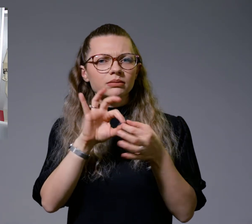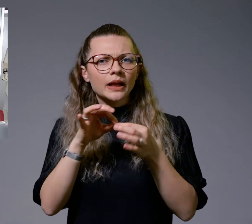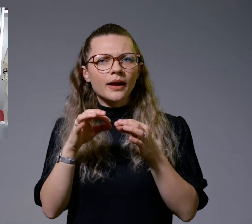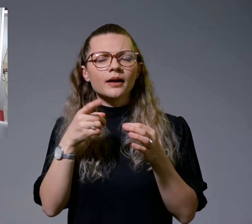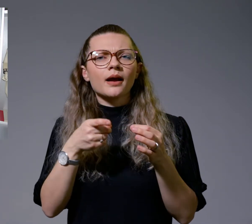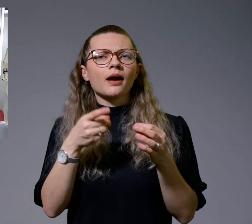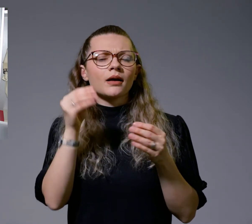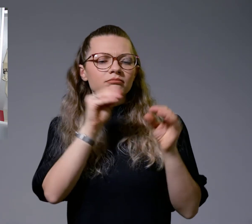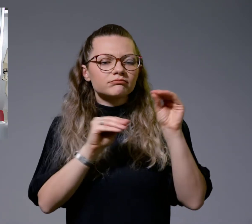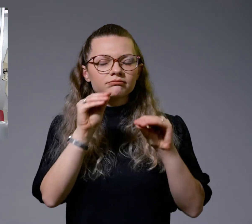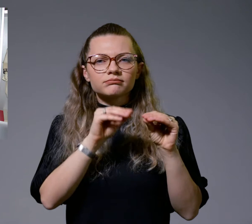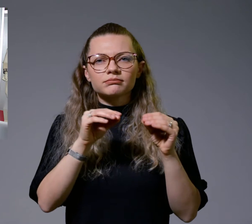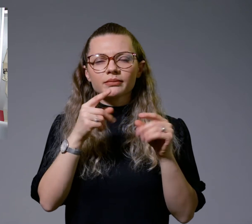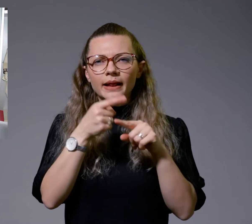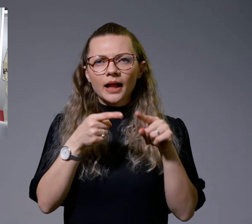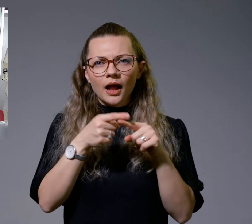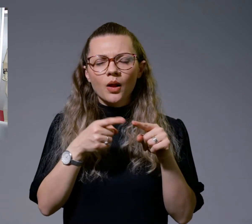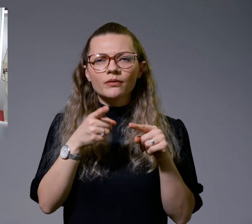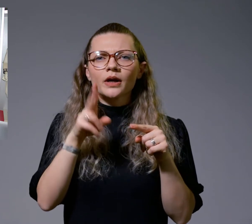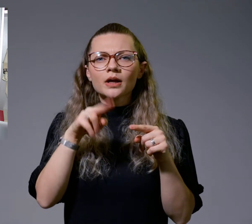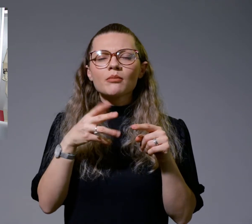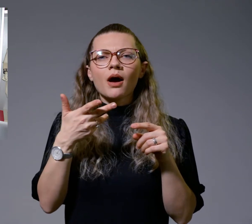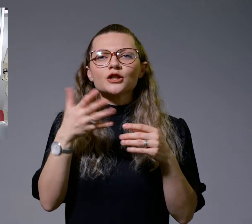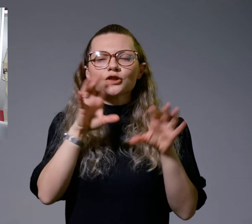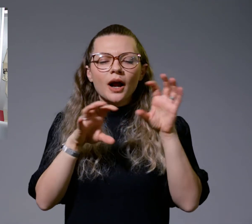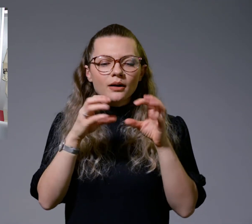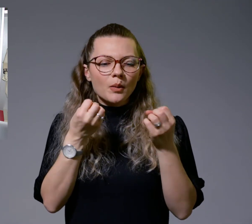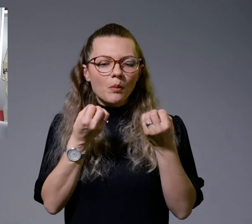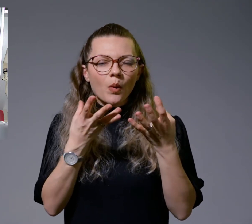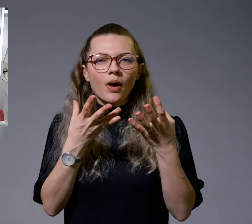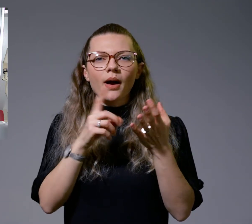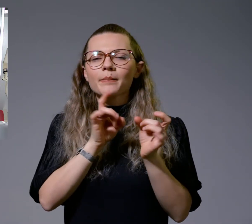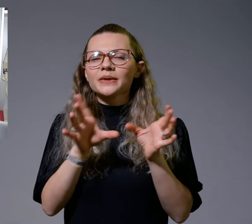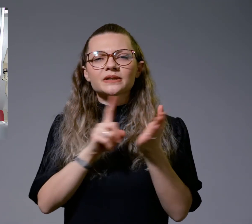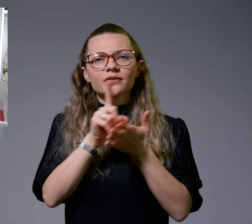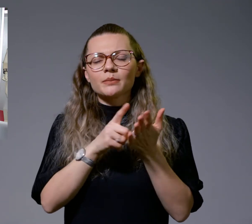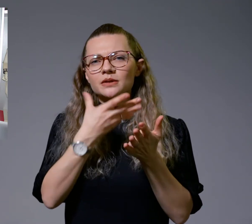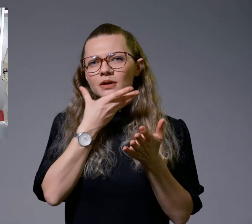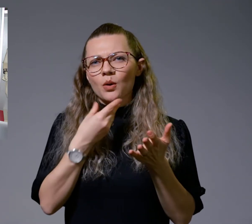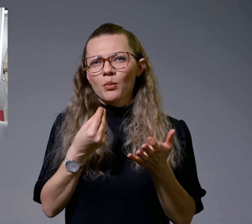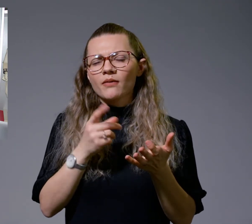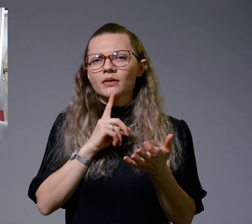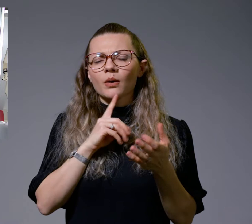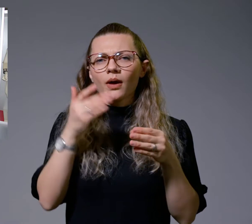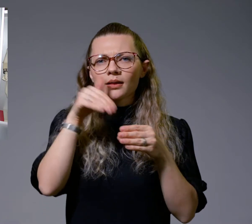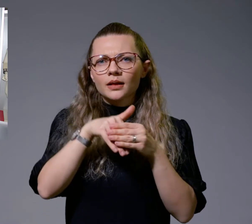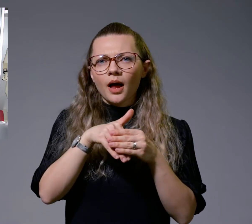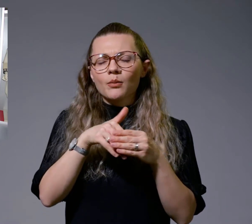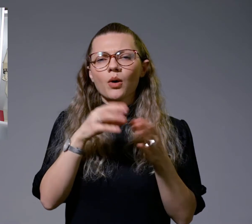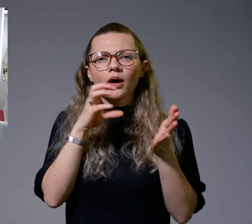елементи, создаваат колоритна, безвременска убавина со длабока символика.